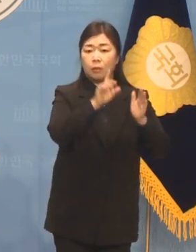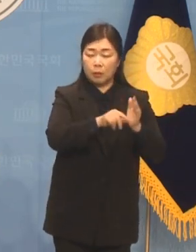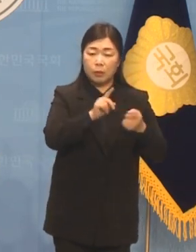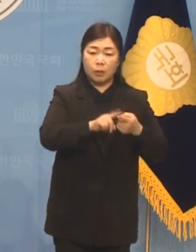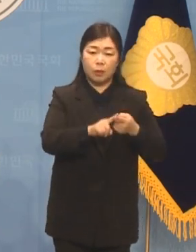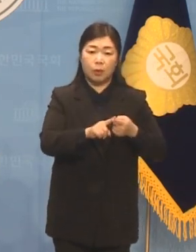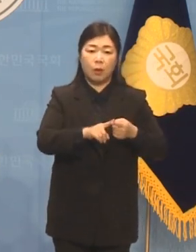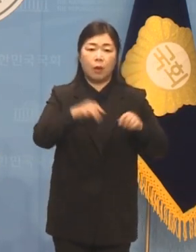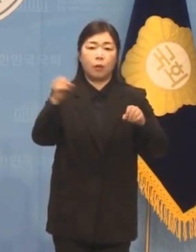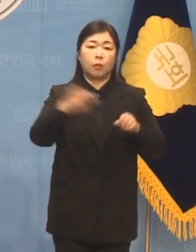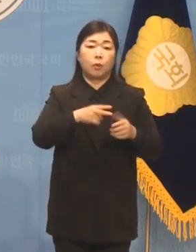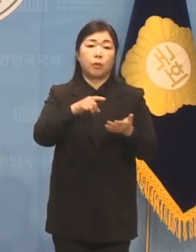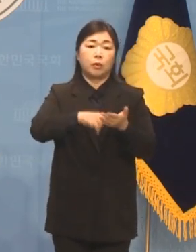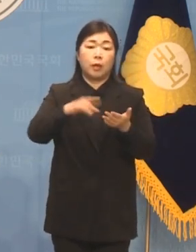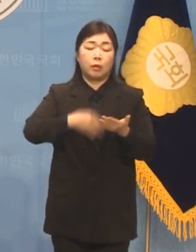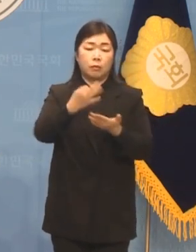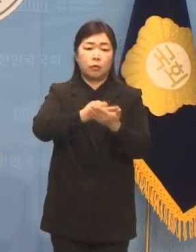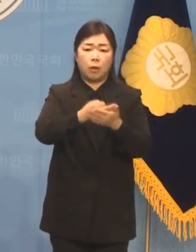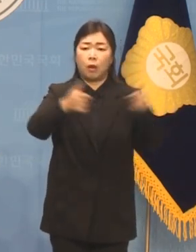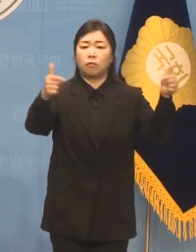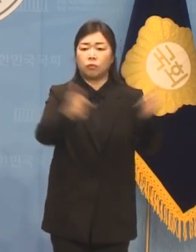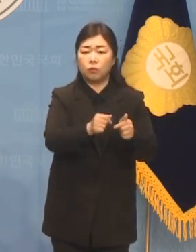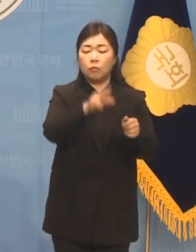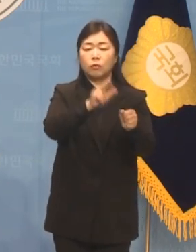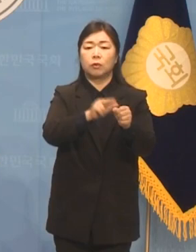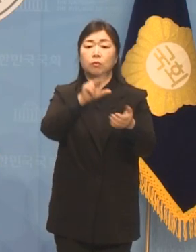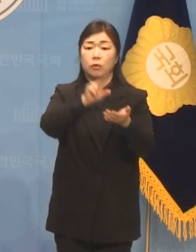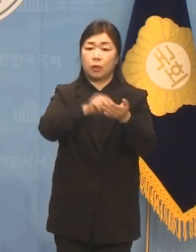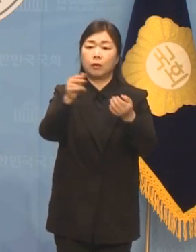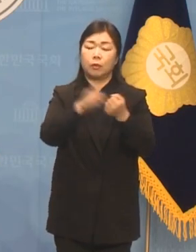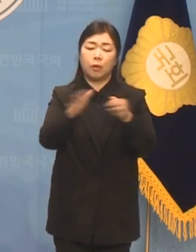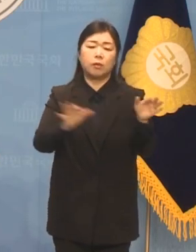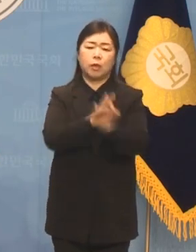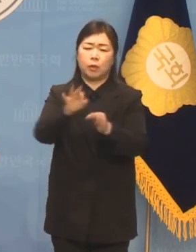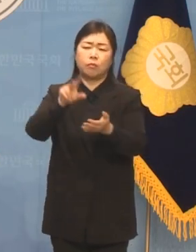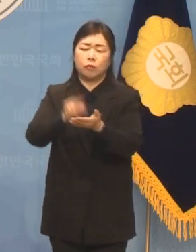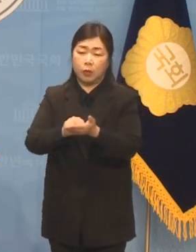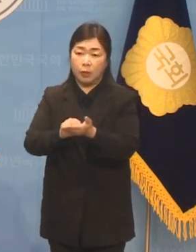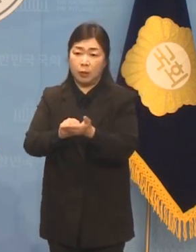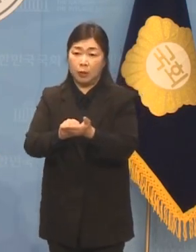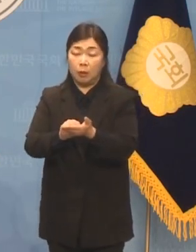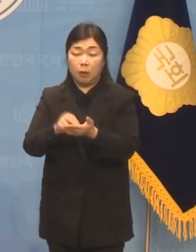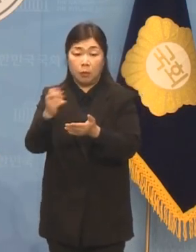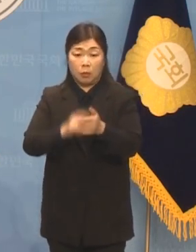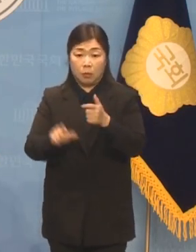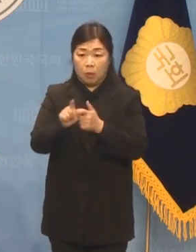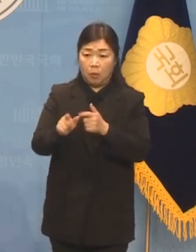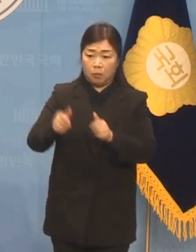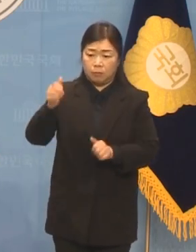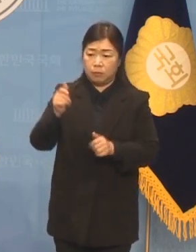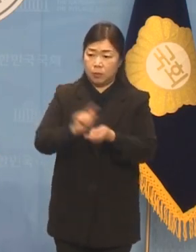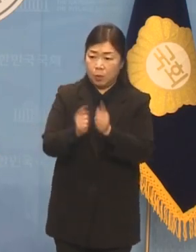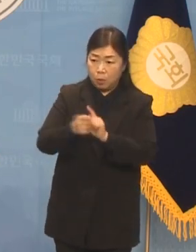감소와 이에 따른 재정 문제에 대해서, 경쟁하듯 심화되는 차별과 혐오에